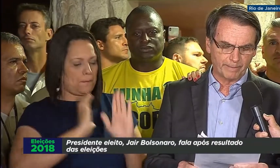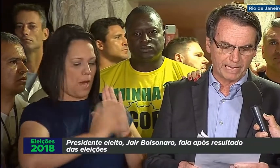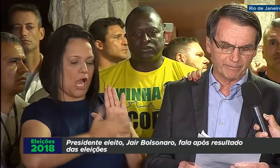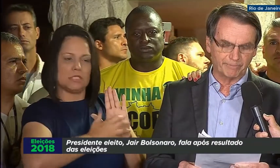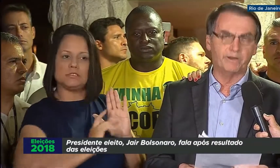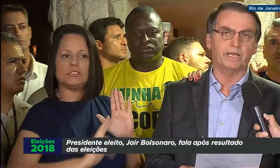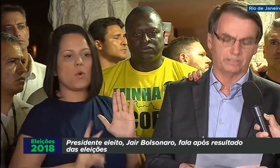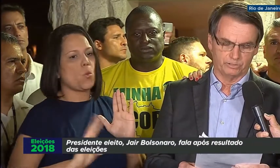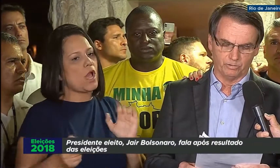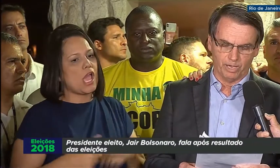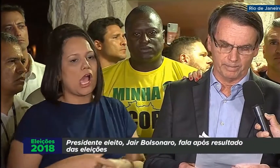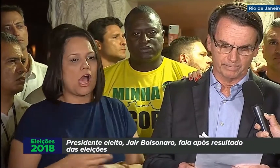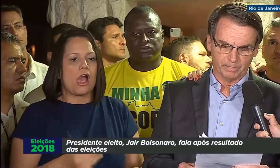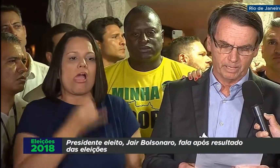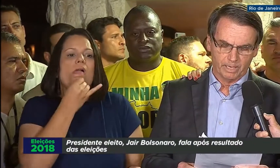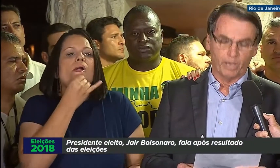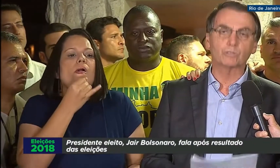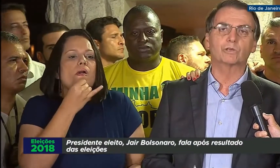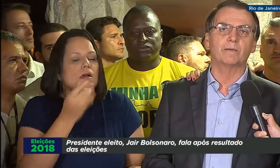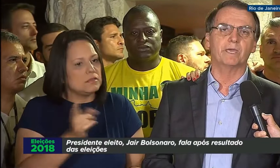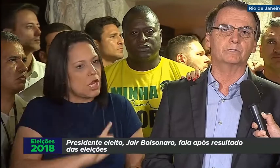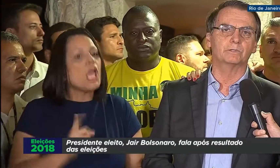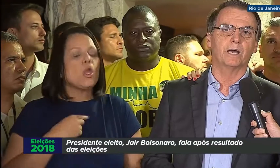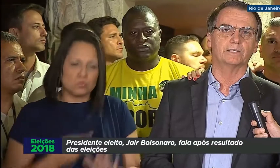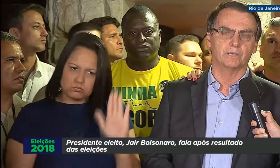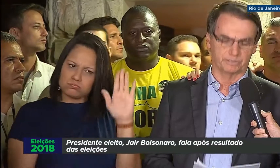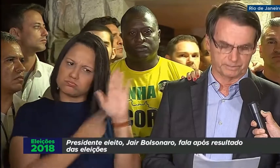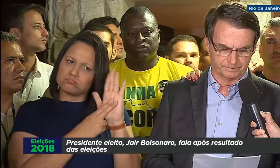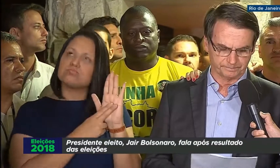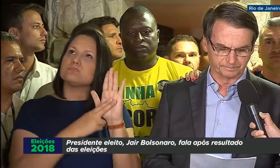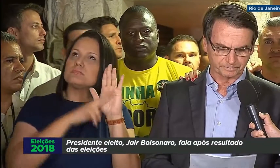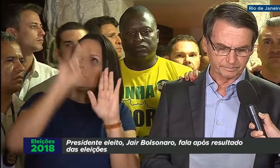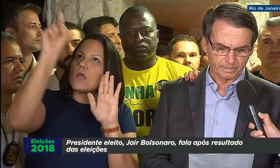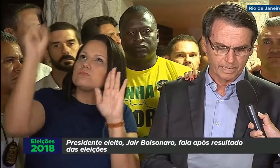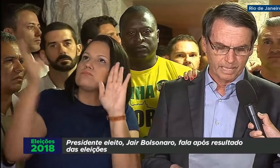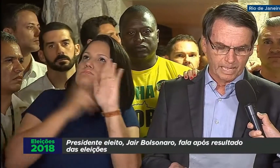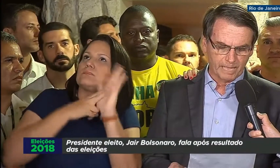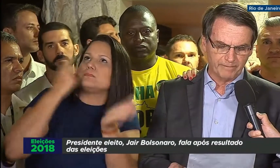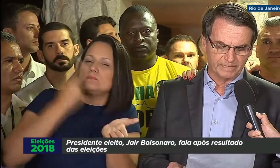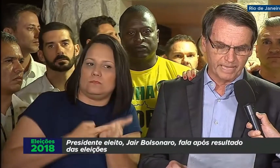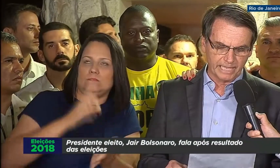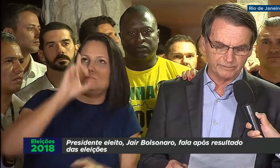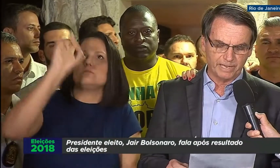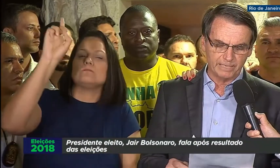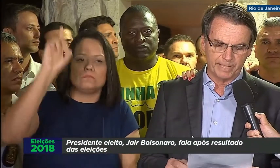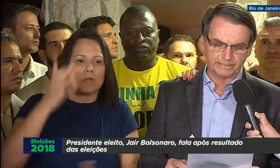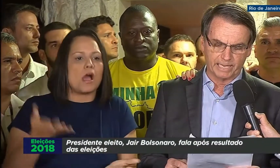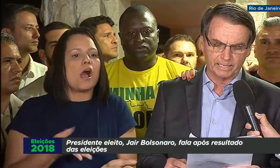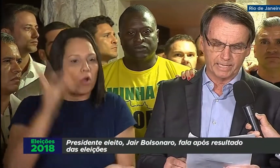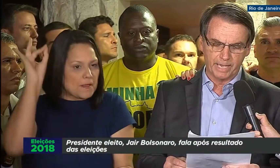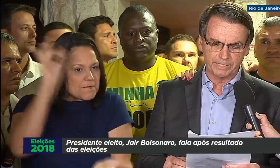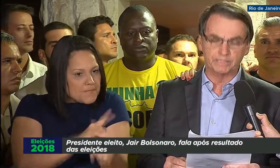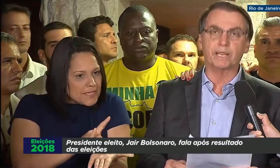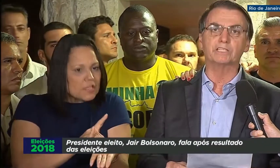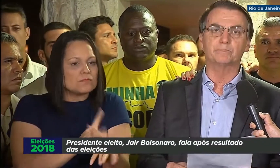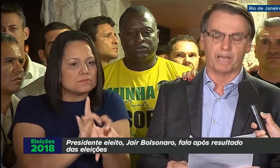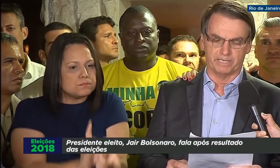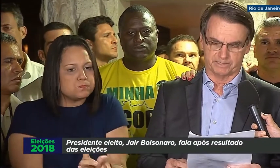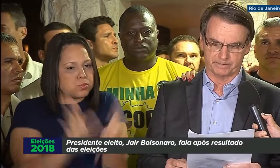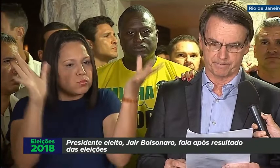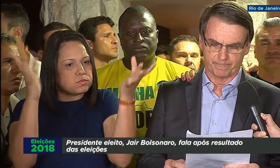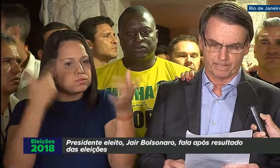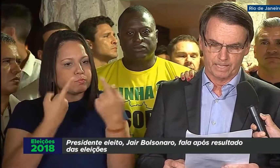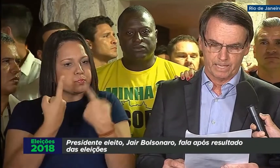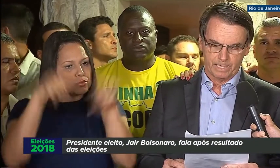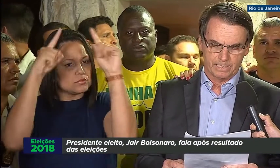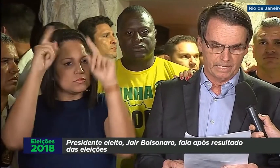não é a palavra vã de um homem, é um juramento a Deus. A verdade vai libertar este grande